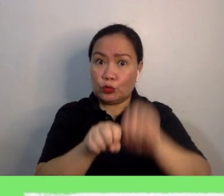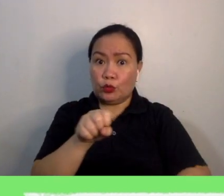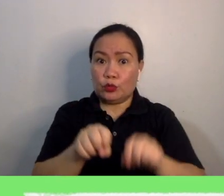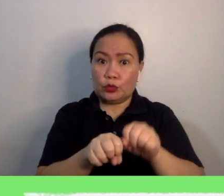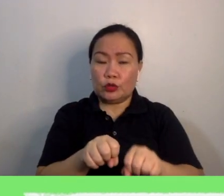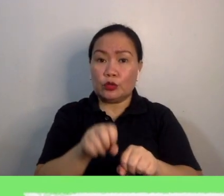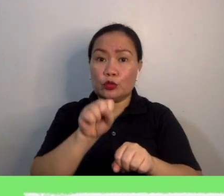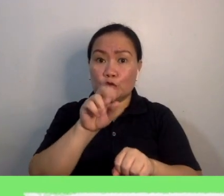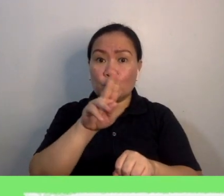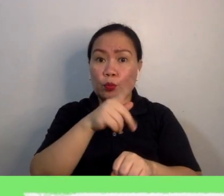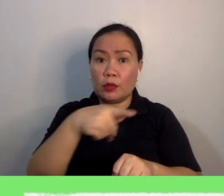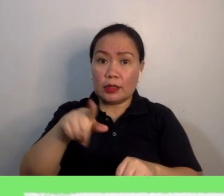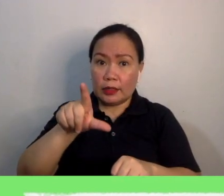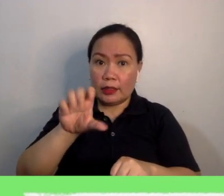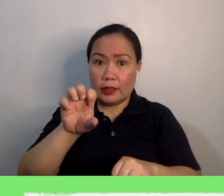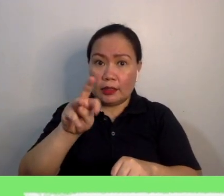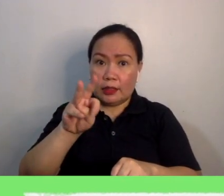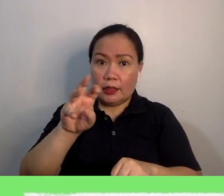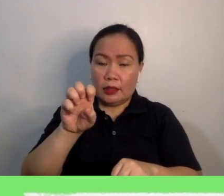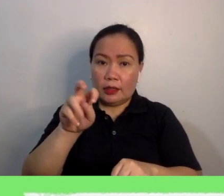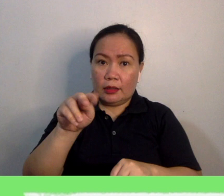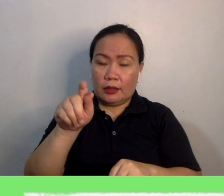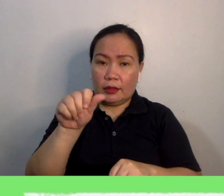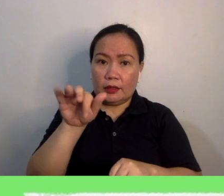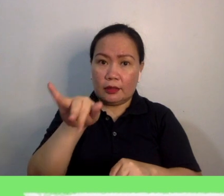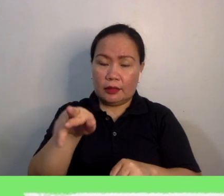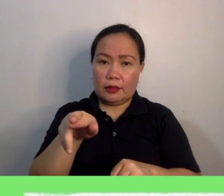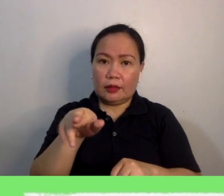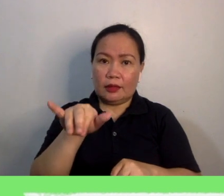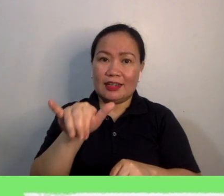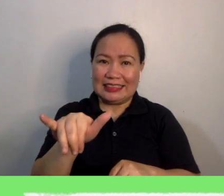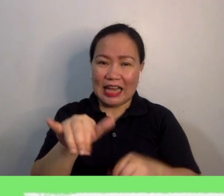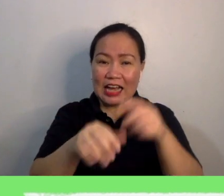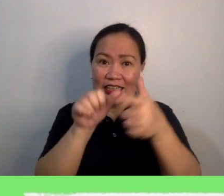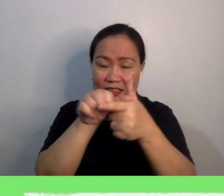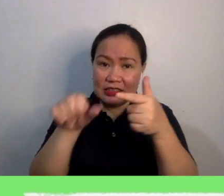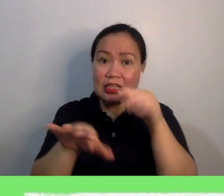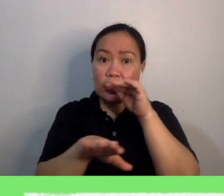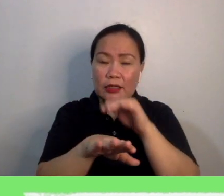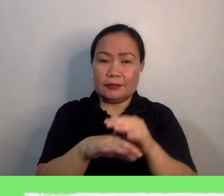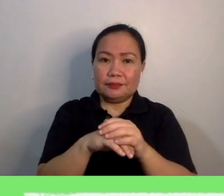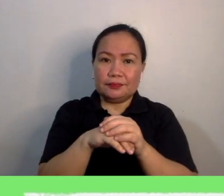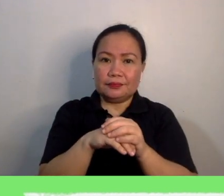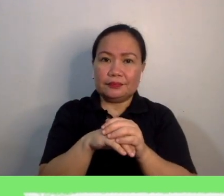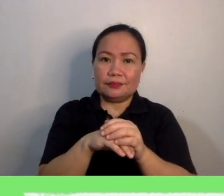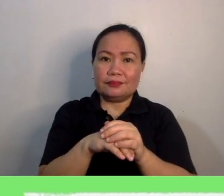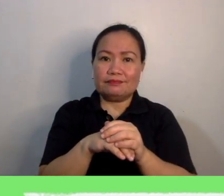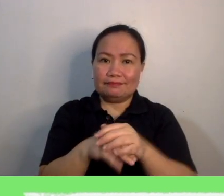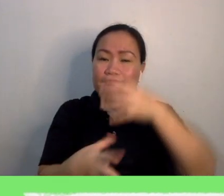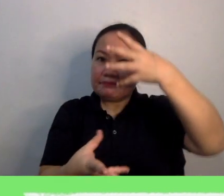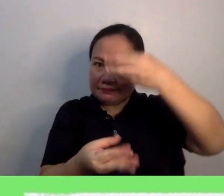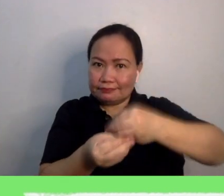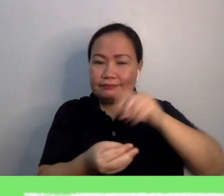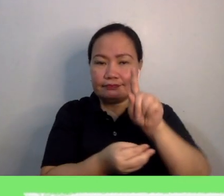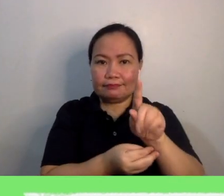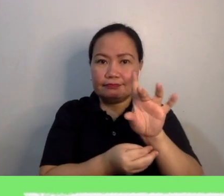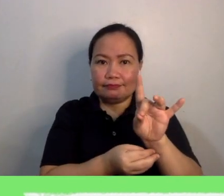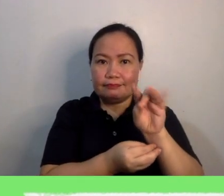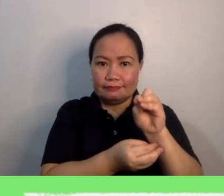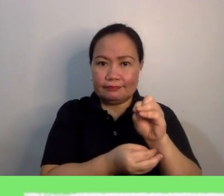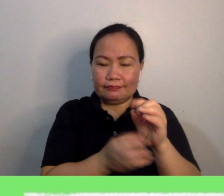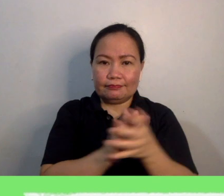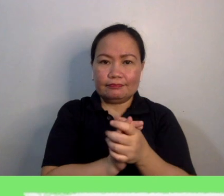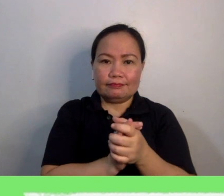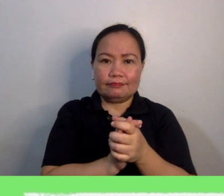therefore, they are supplementary angles. At pag sinabi nating supplementary angles, the sum must be 180.